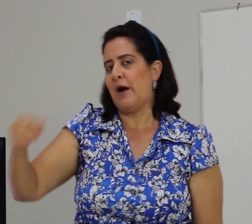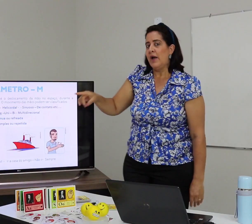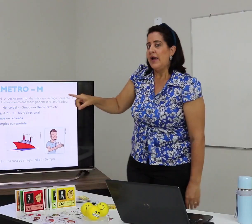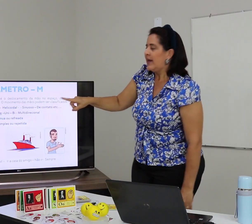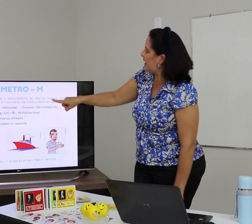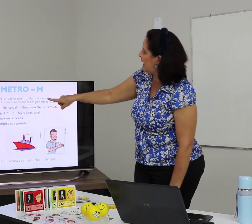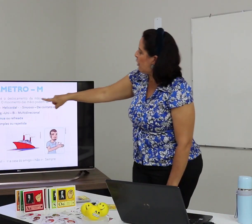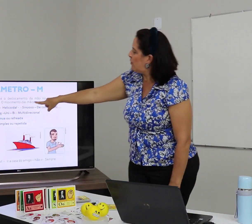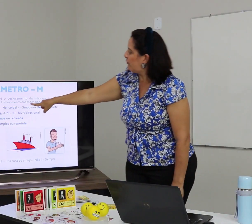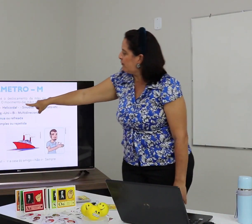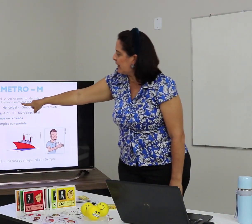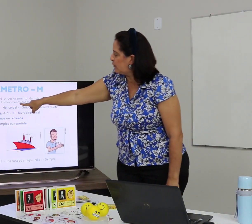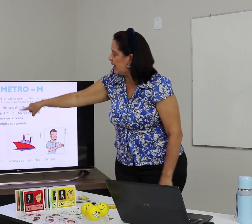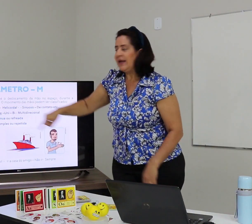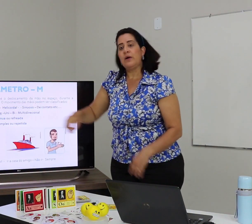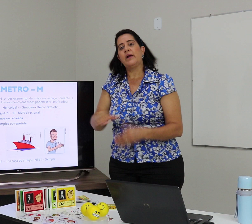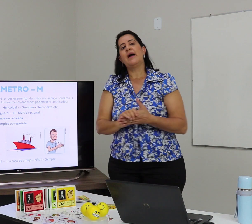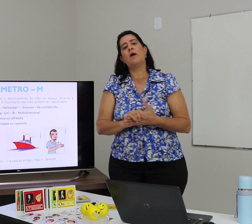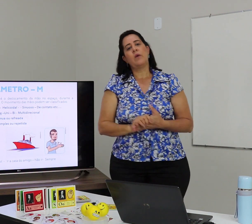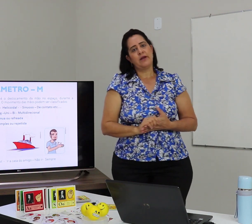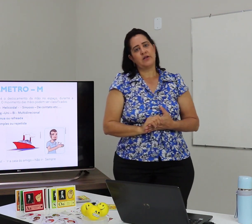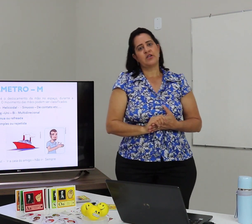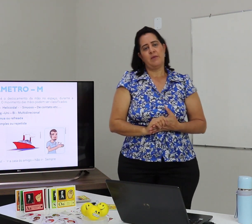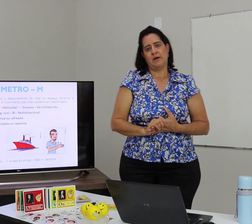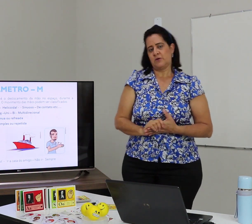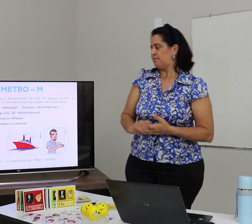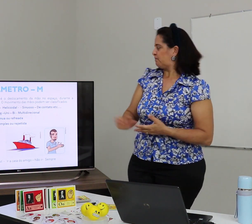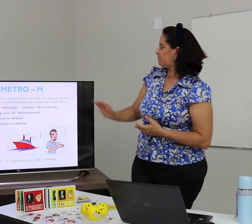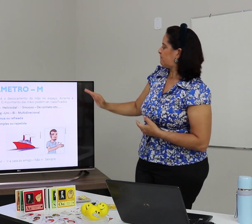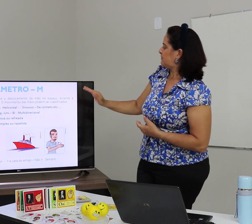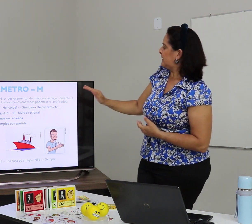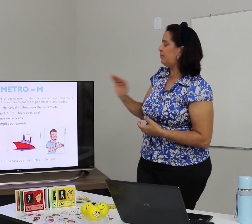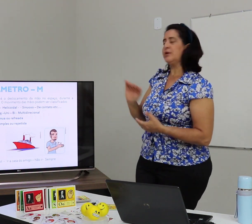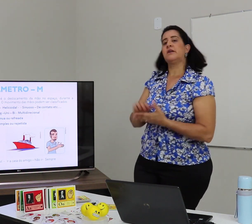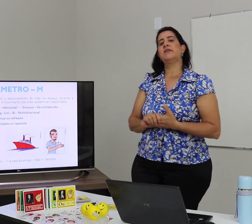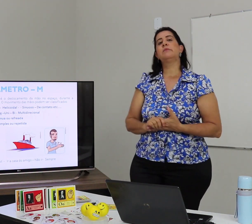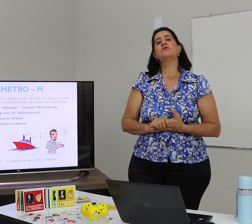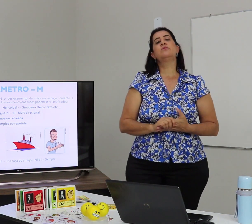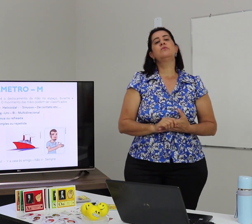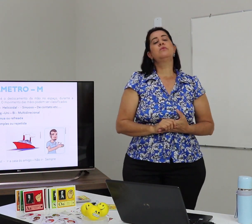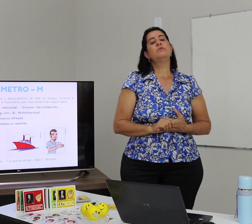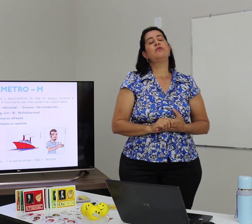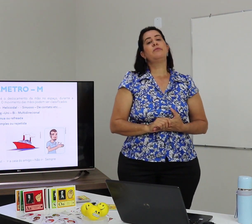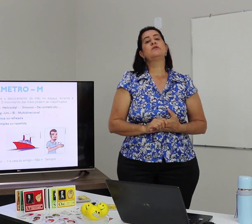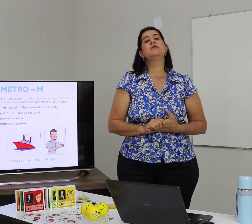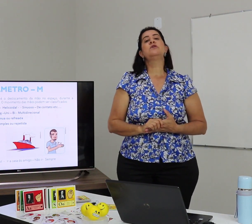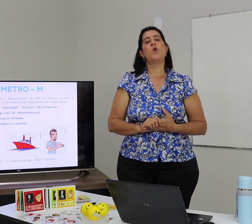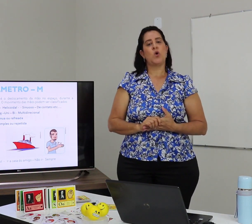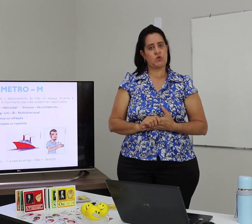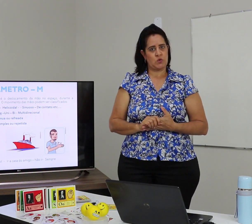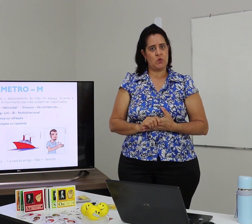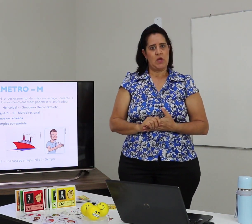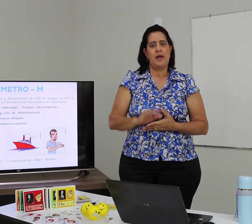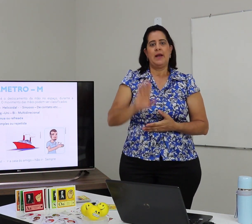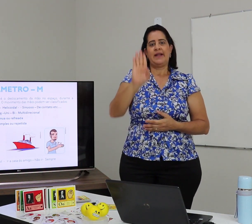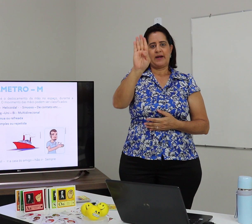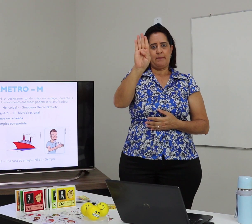aspiral, que é o movimento helicoidal, que nós chamamos. Depois nós vemos um movimento sinuoso. Letra B